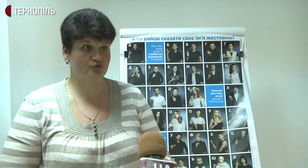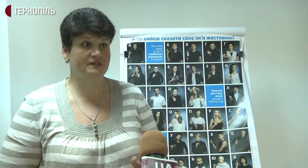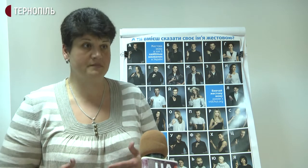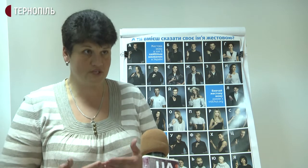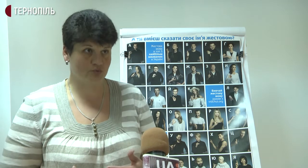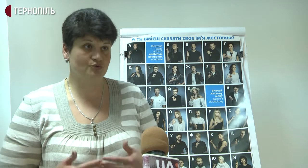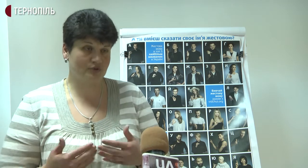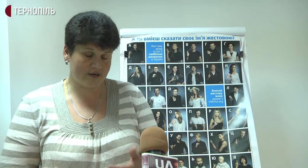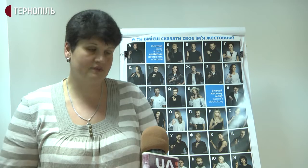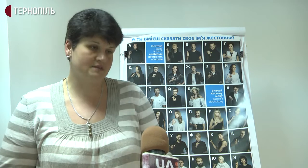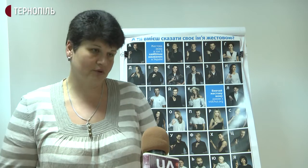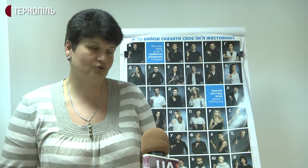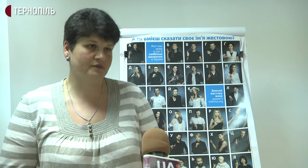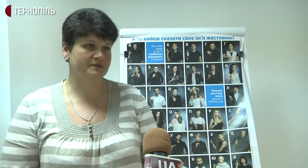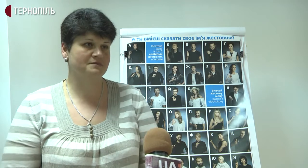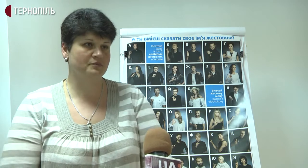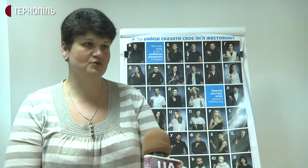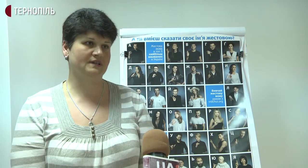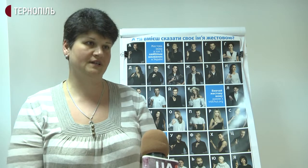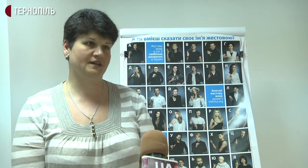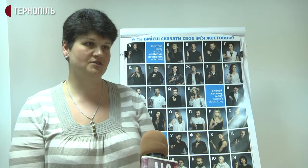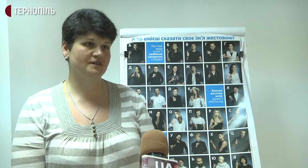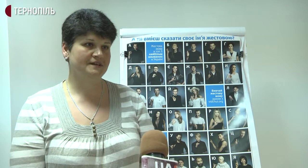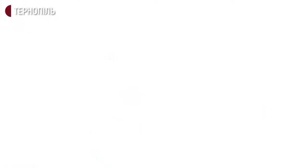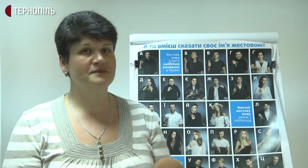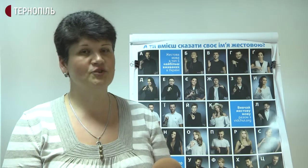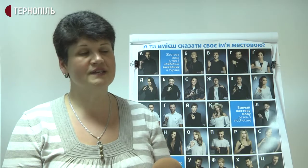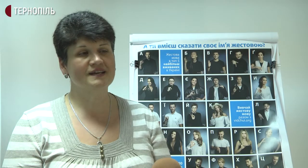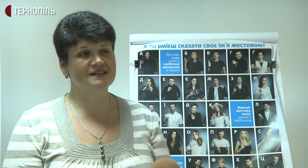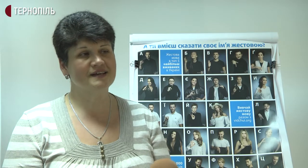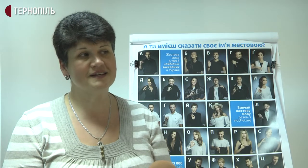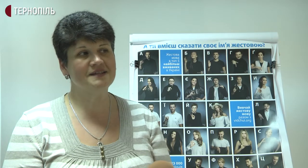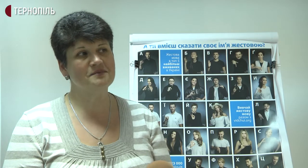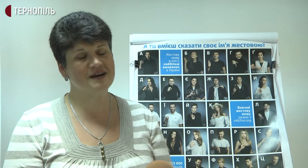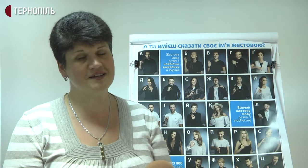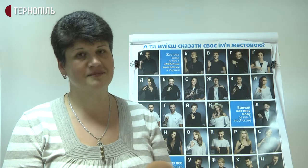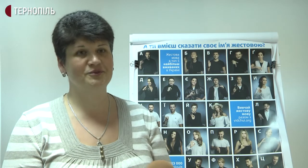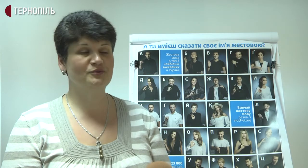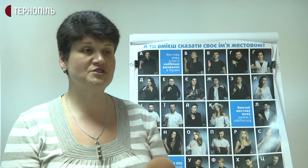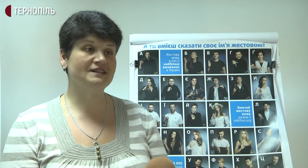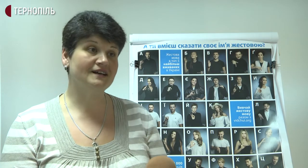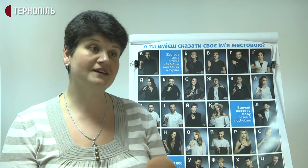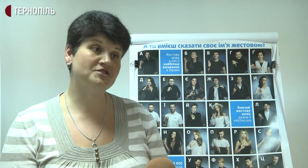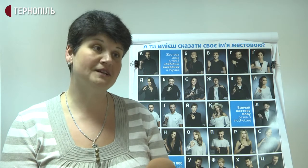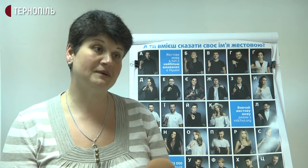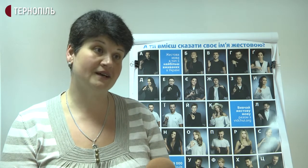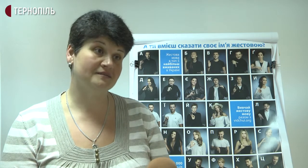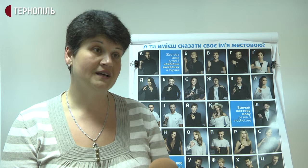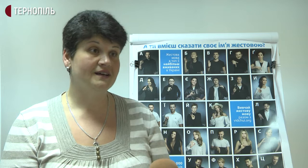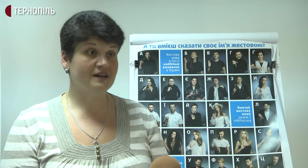продовжувати більше удосконалюватись, ми готові співпрацювати і далі. Методик як таких немає. Будемо вчити так, як вчили мене. Я